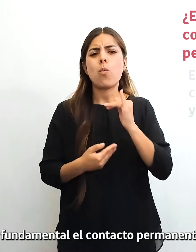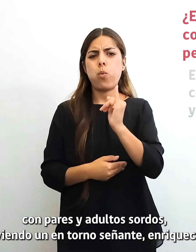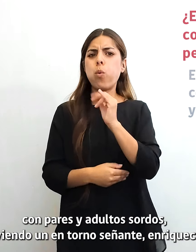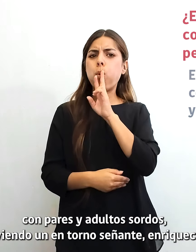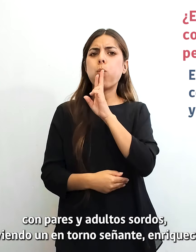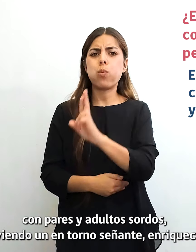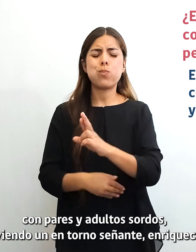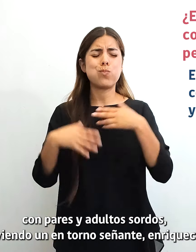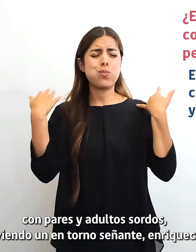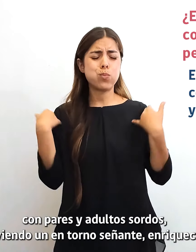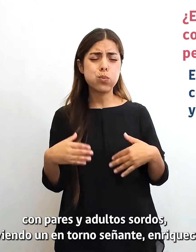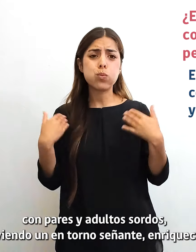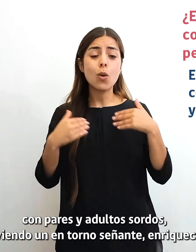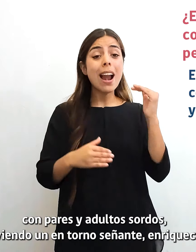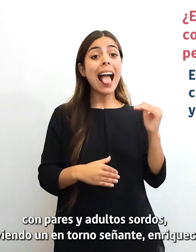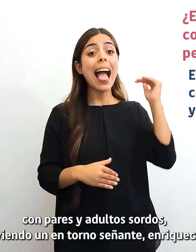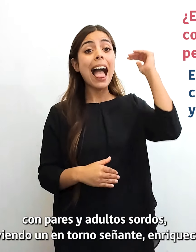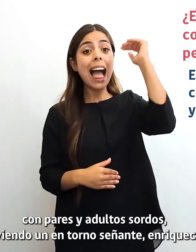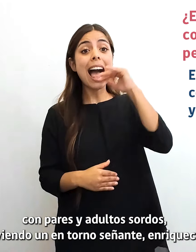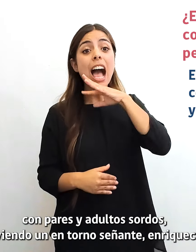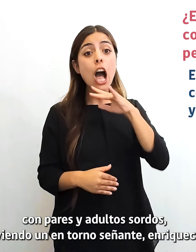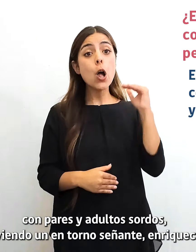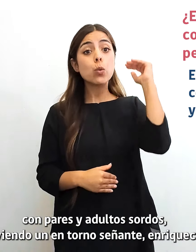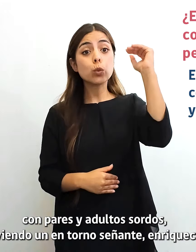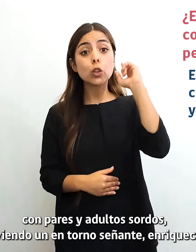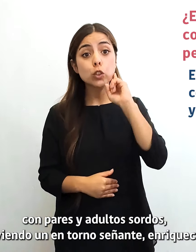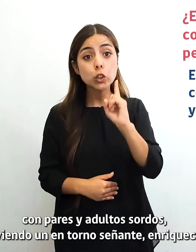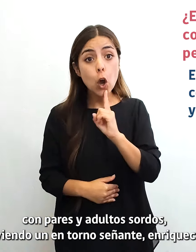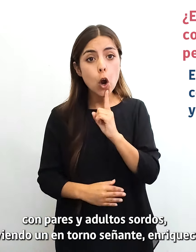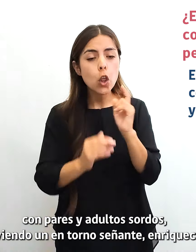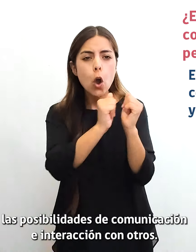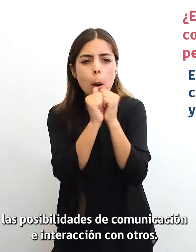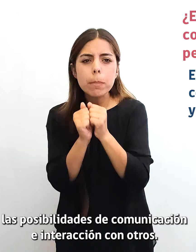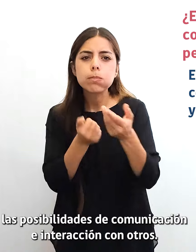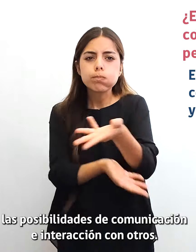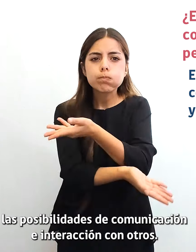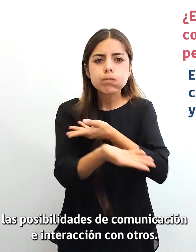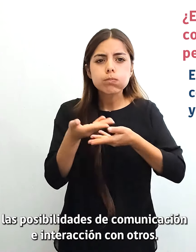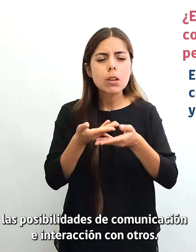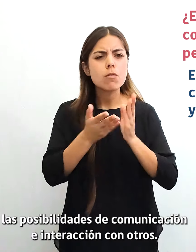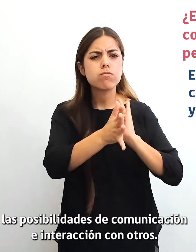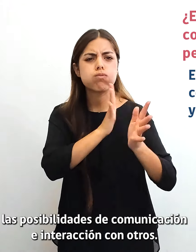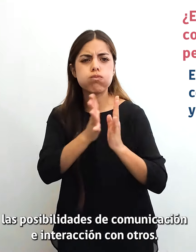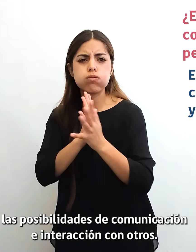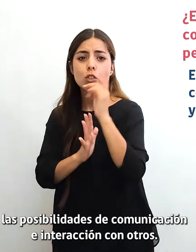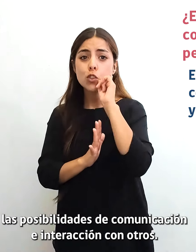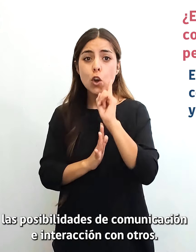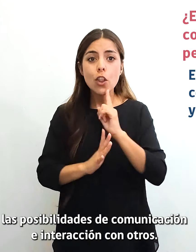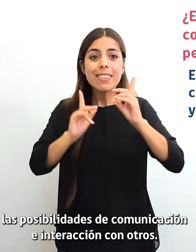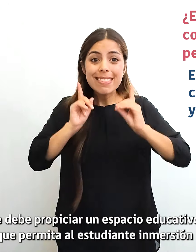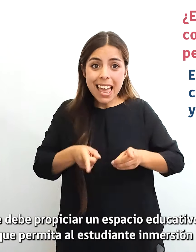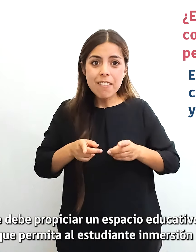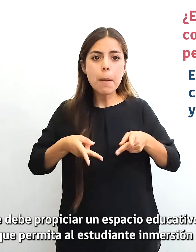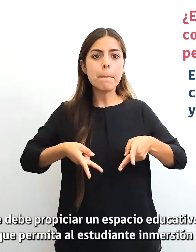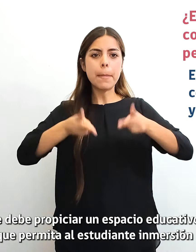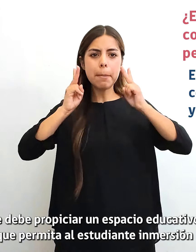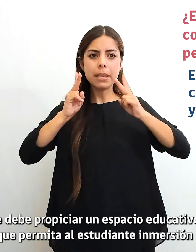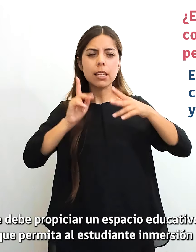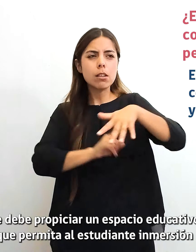con pares y adultos sordos, promoviendo un entorno señante enriquecido en las posibilidades de comunicación e interacción con otros. Se debe propiciar un espacio